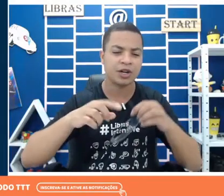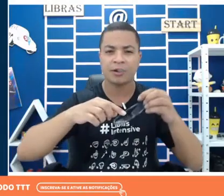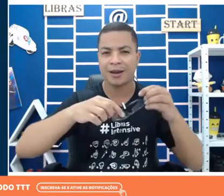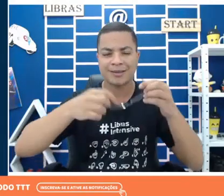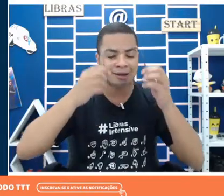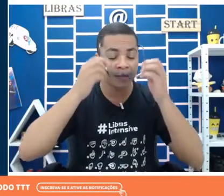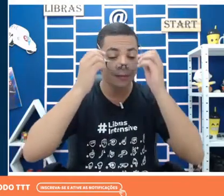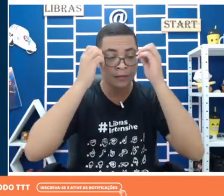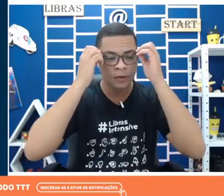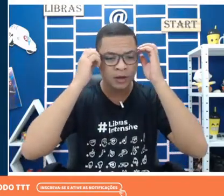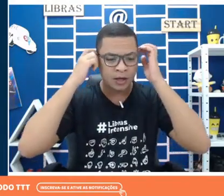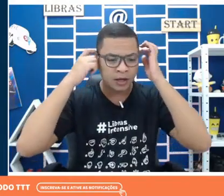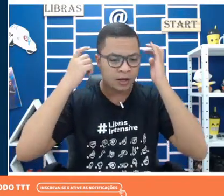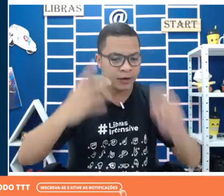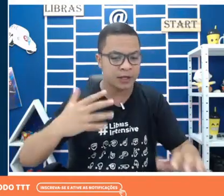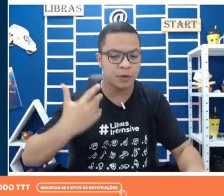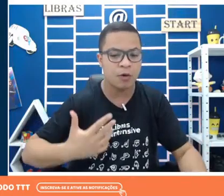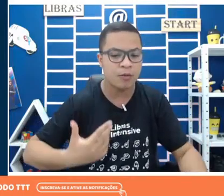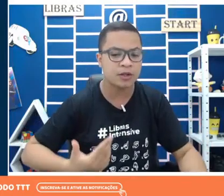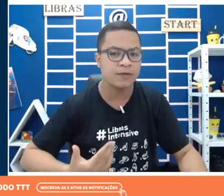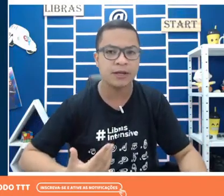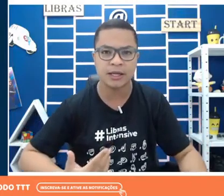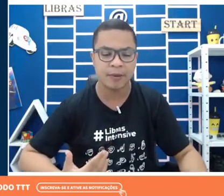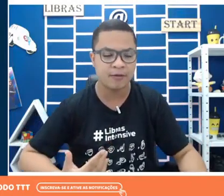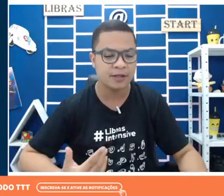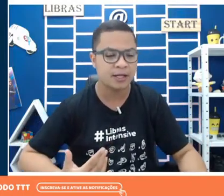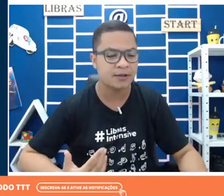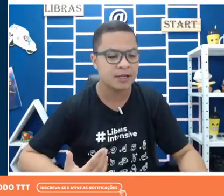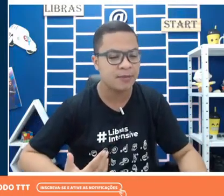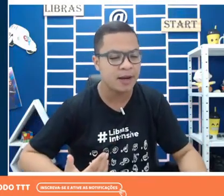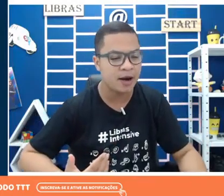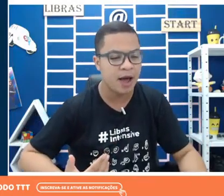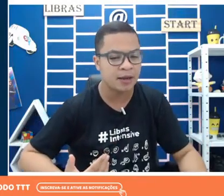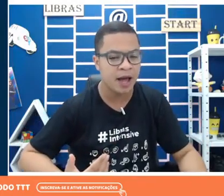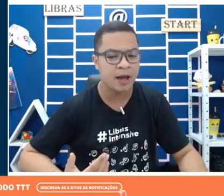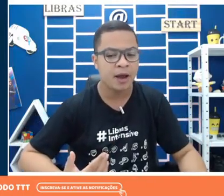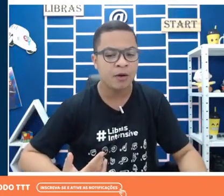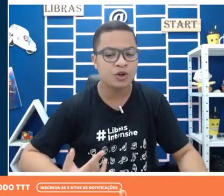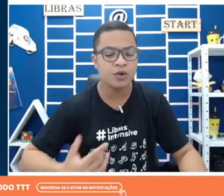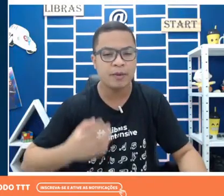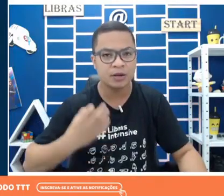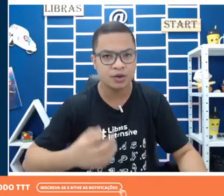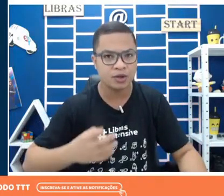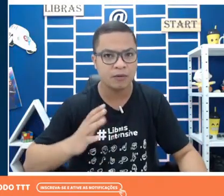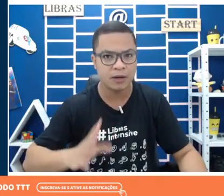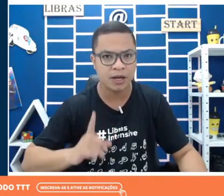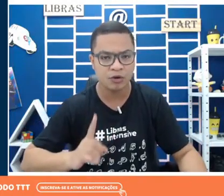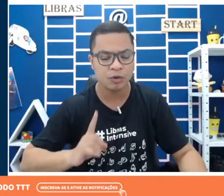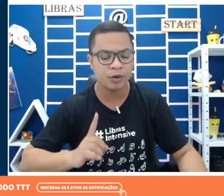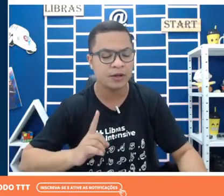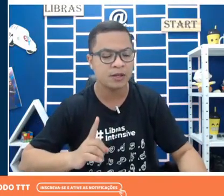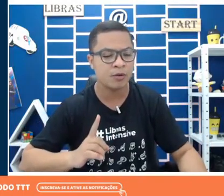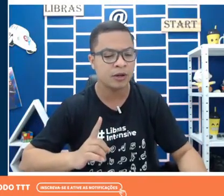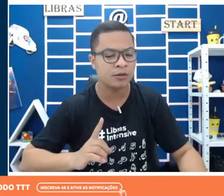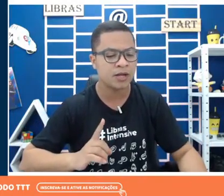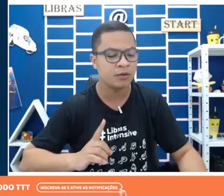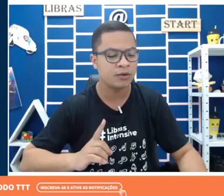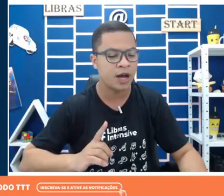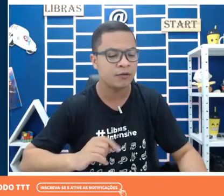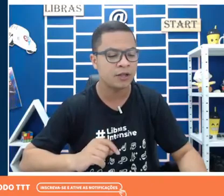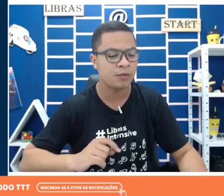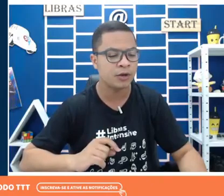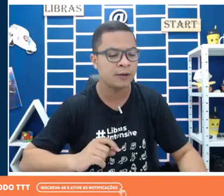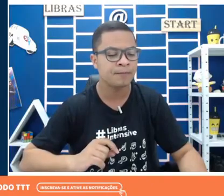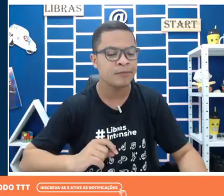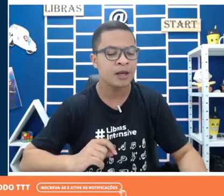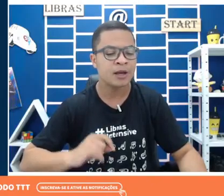já não estou enxergando mais nada. Vou responder algumas dúvidas aqui para vocês que vocês mandaram lá, tá? Continue mandando suas dúvidas lá no grupo do Facebook, dos alunos